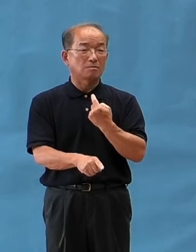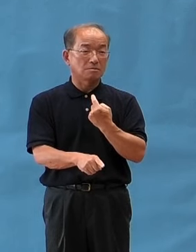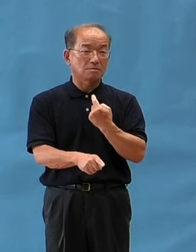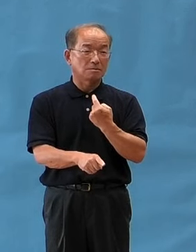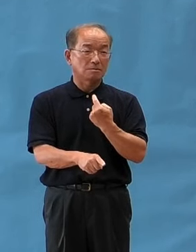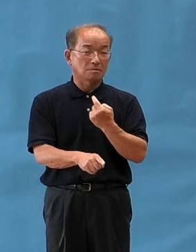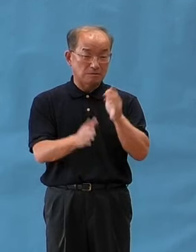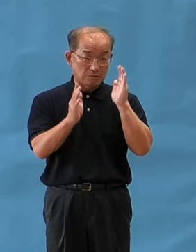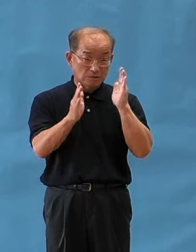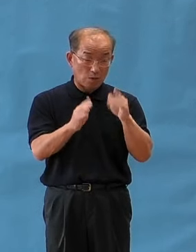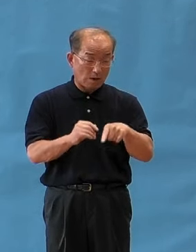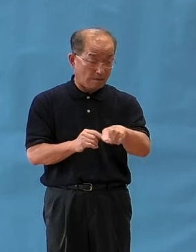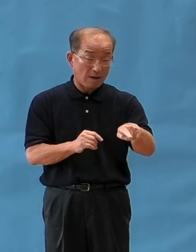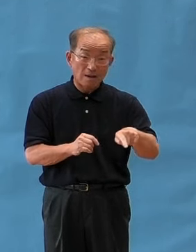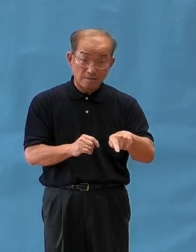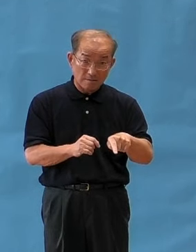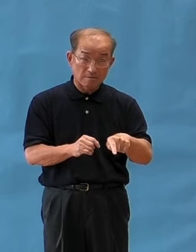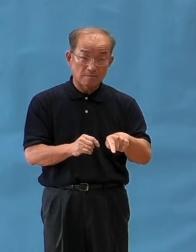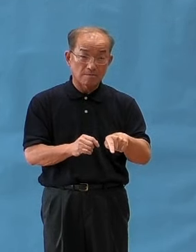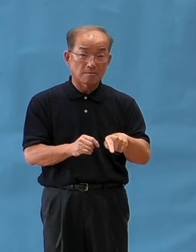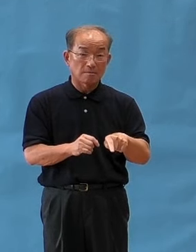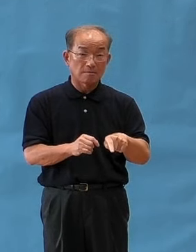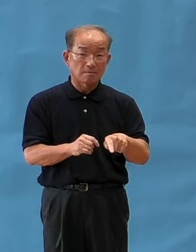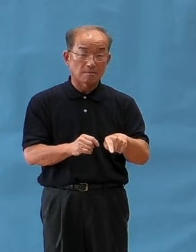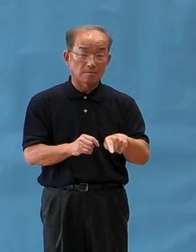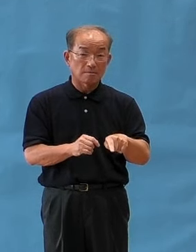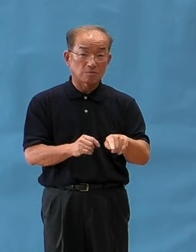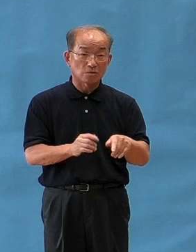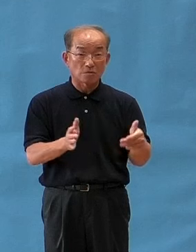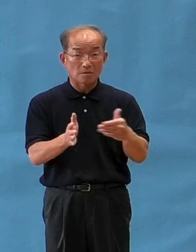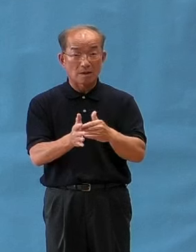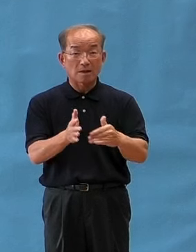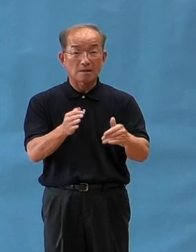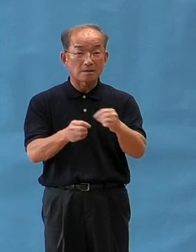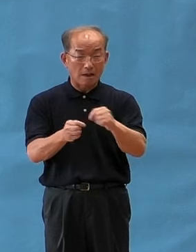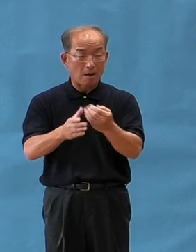一生懸命やってるんですよ。一生懸命やってあの結果になってるっ